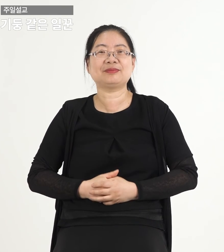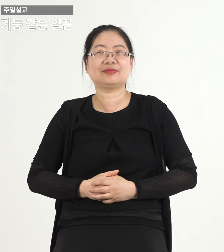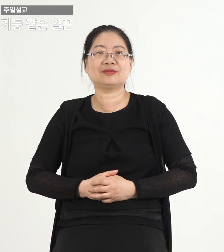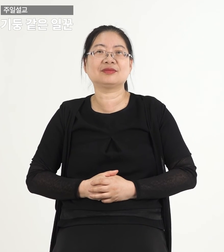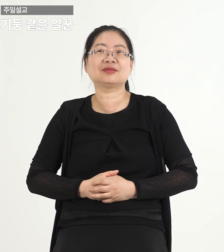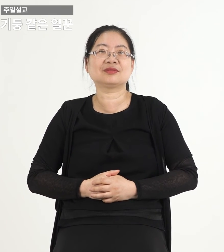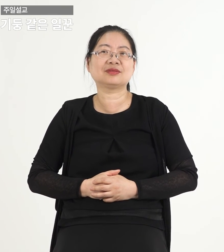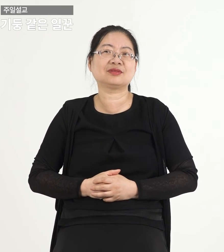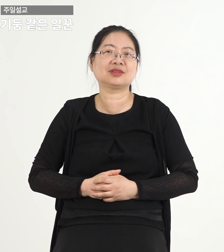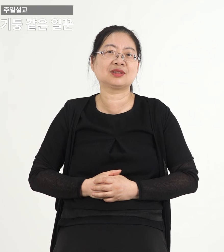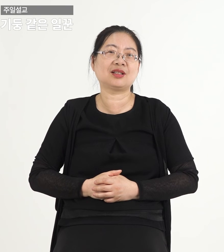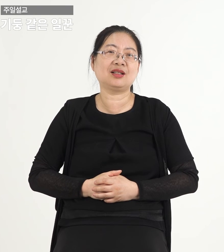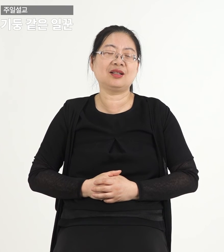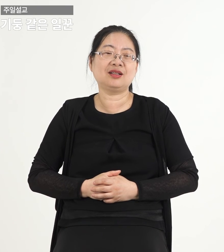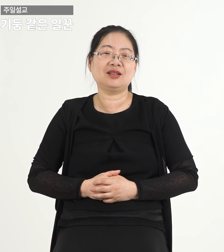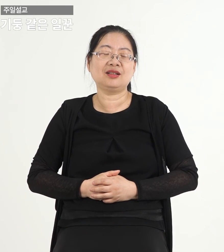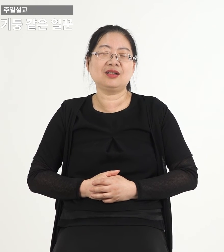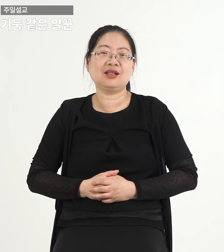하소서.